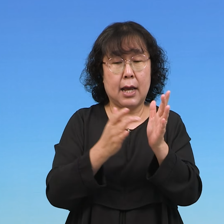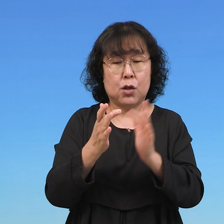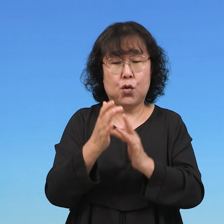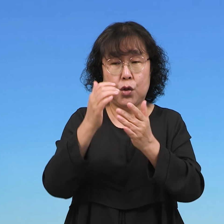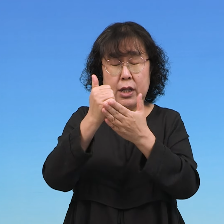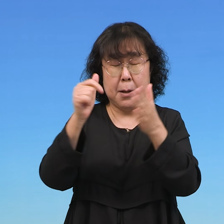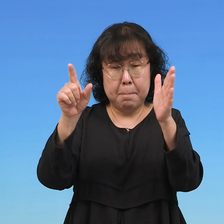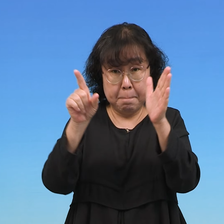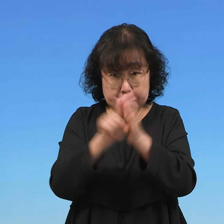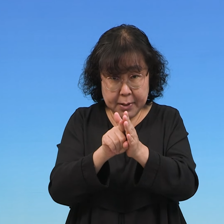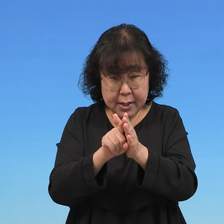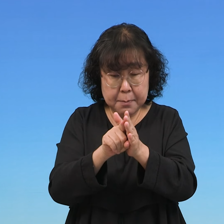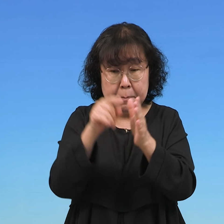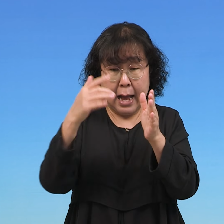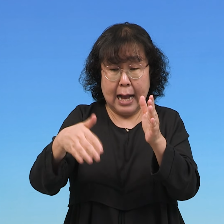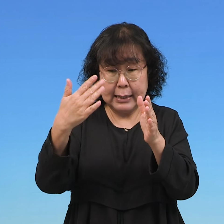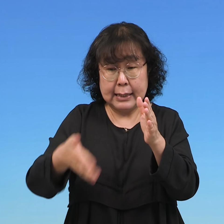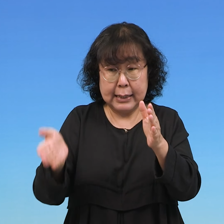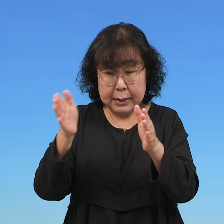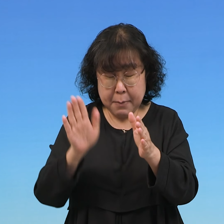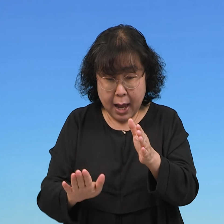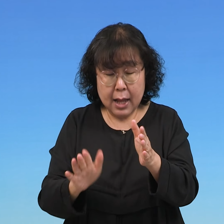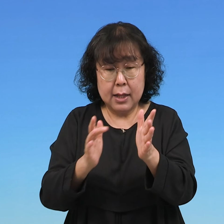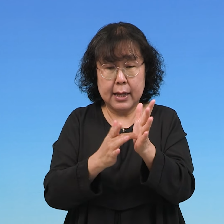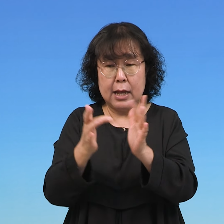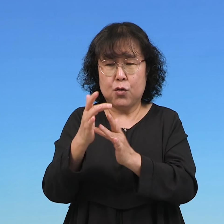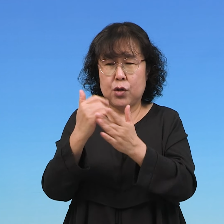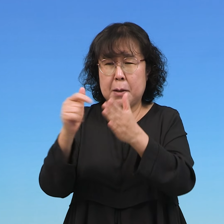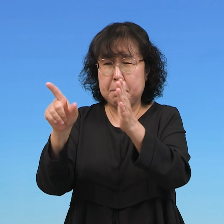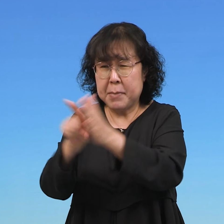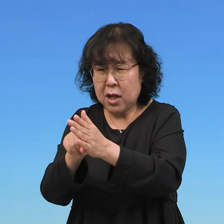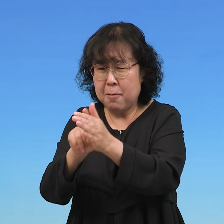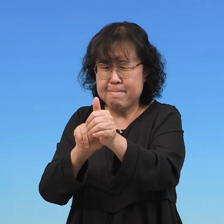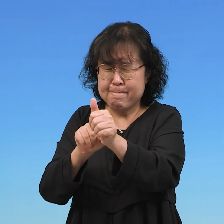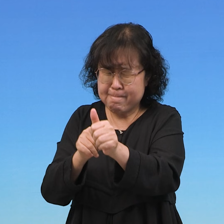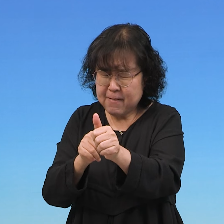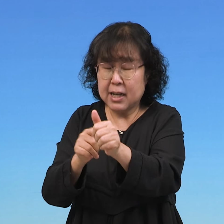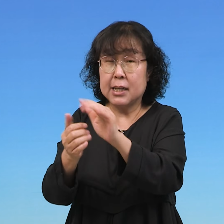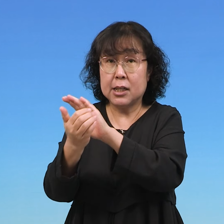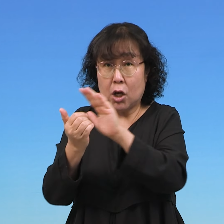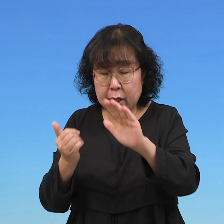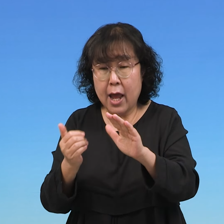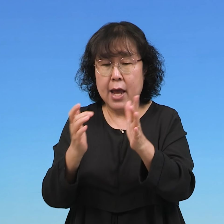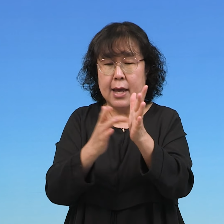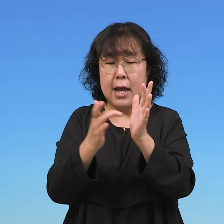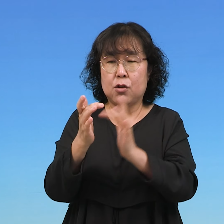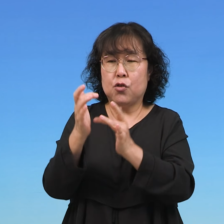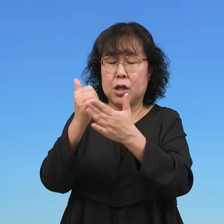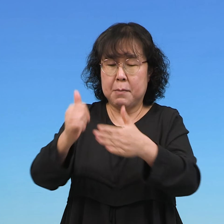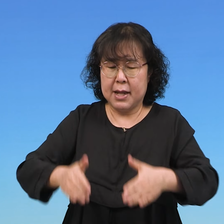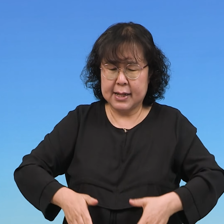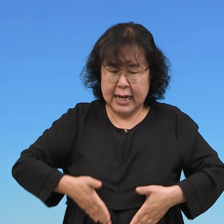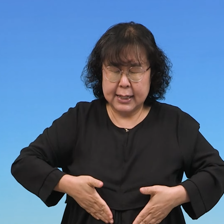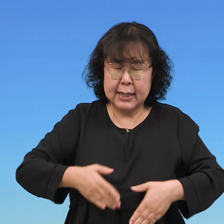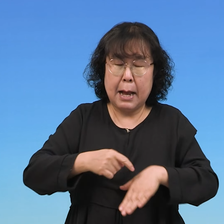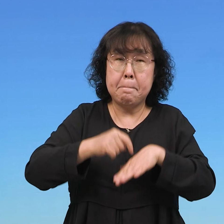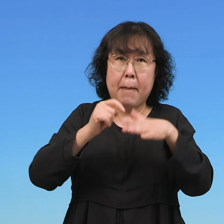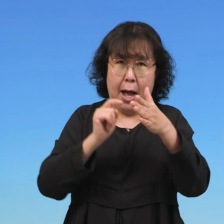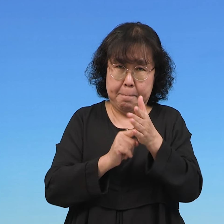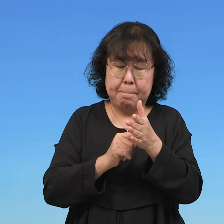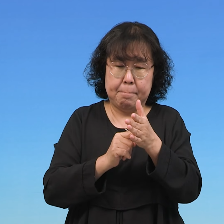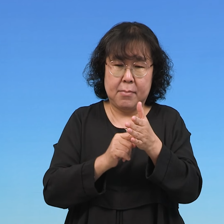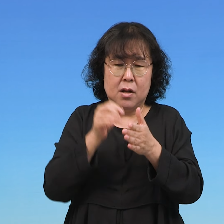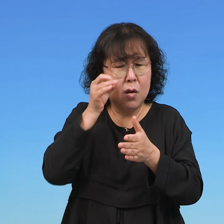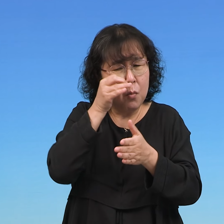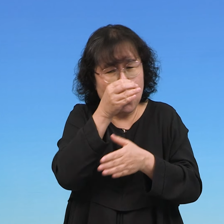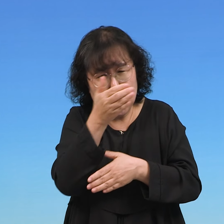예수 믿으라고 강요하기 이전에 그 예수님의 온기로서 이곳에서 이게 내가 엿새 동안 한